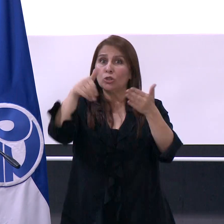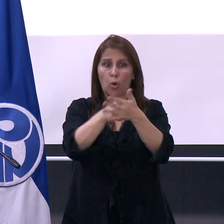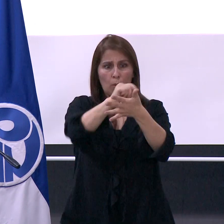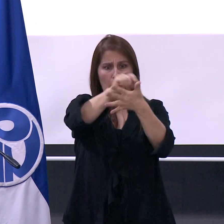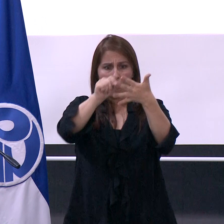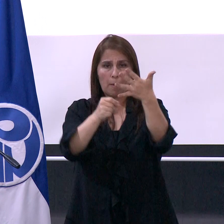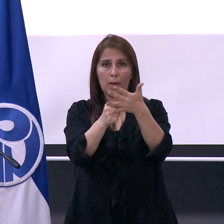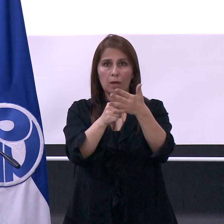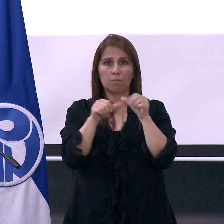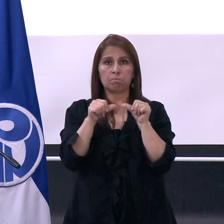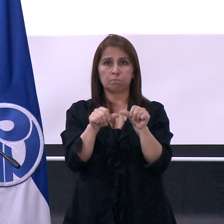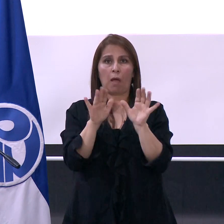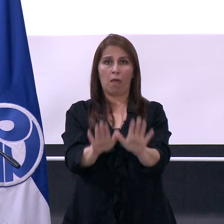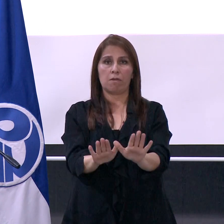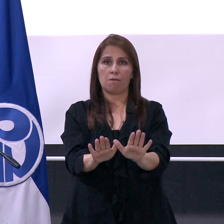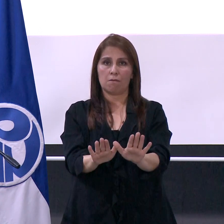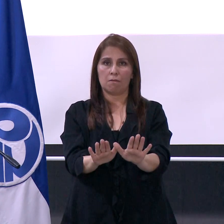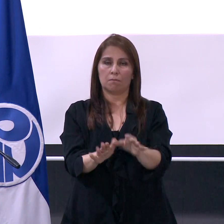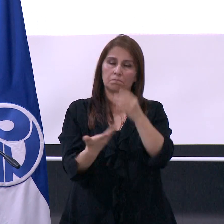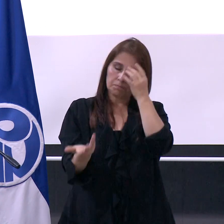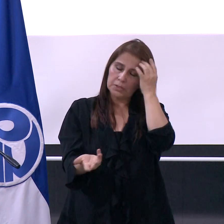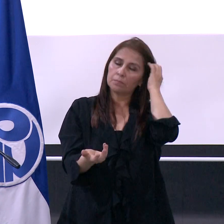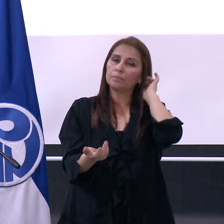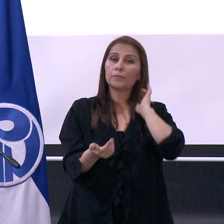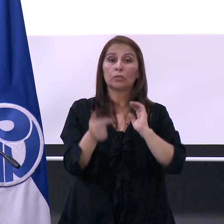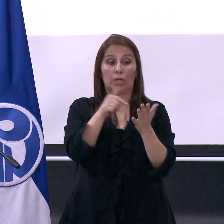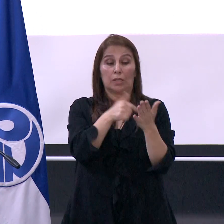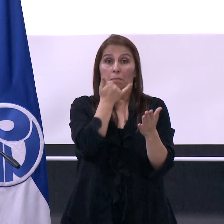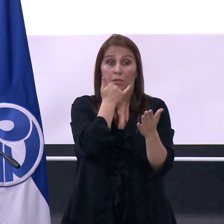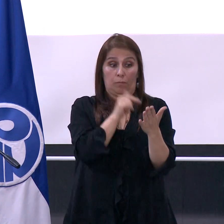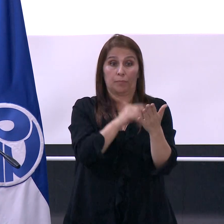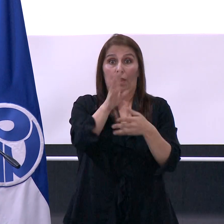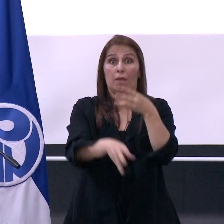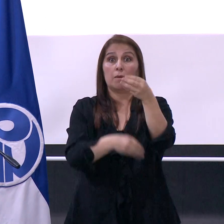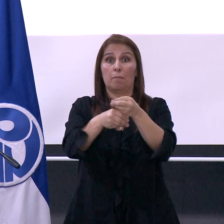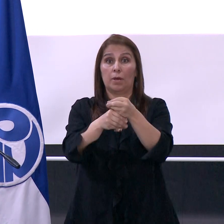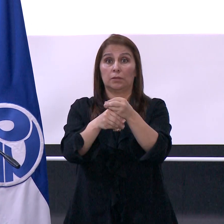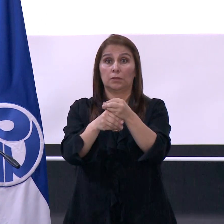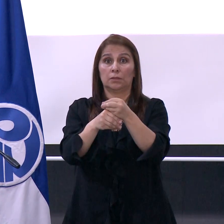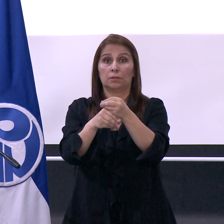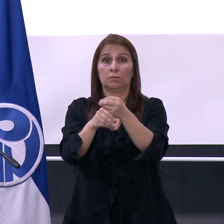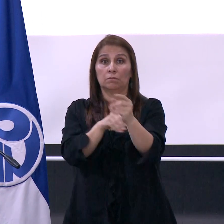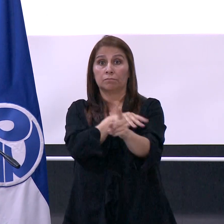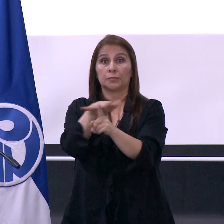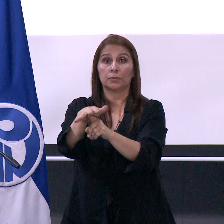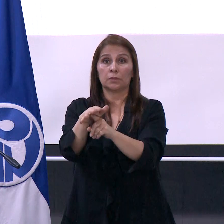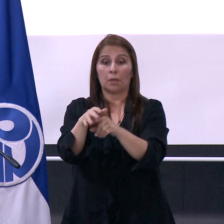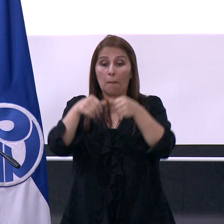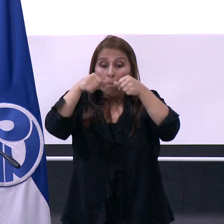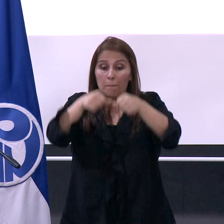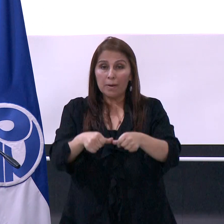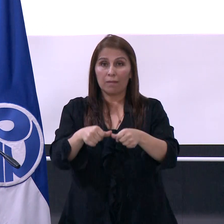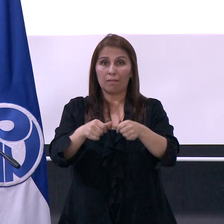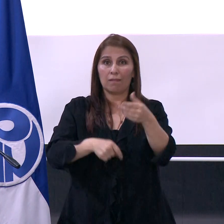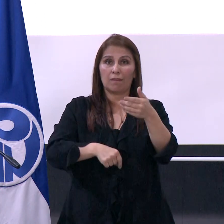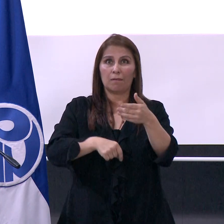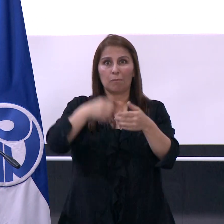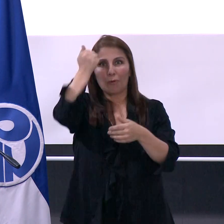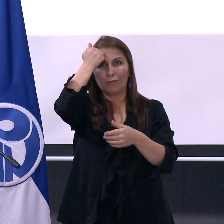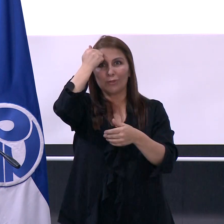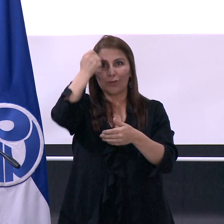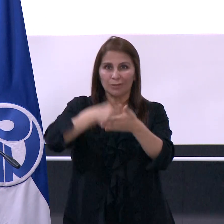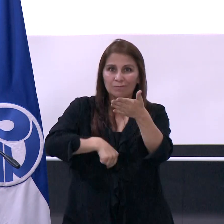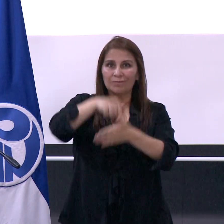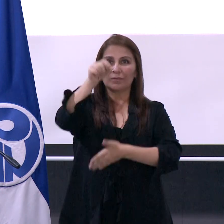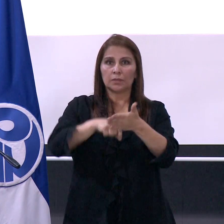el otro problema derivado de la anterior fue que quedó congelada también la planta el personal docente como el